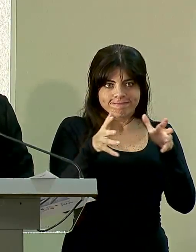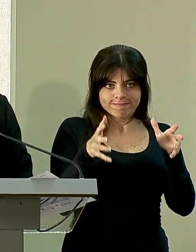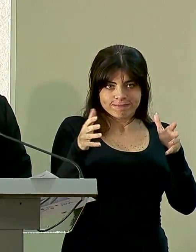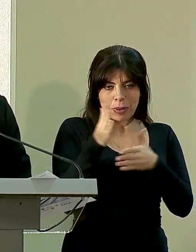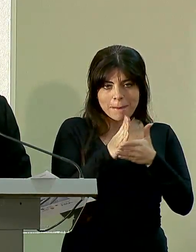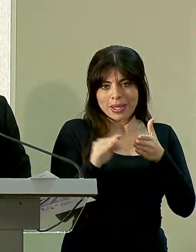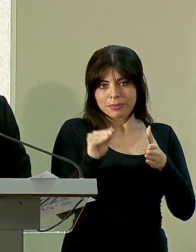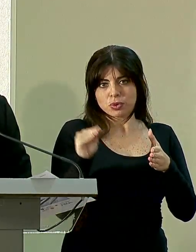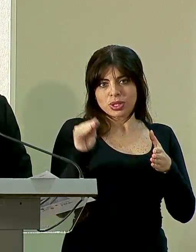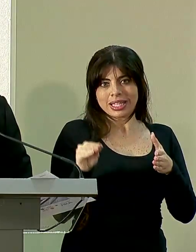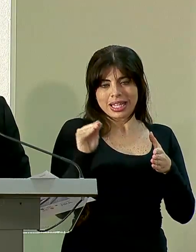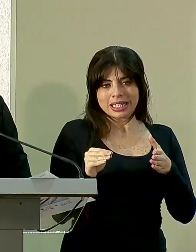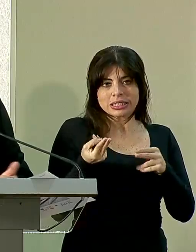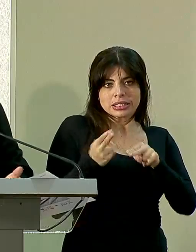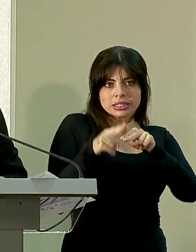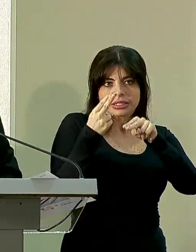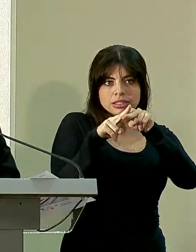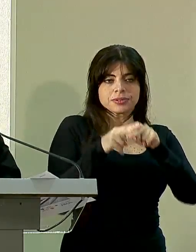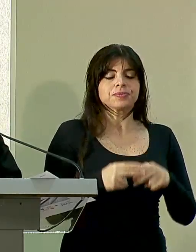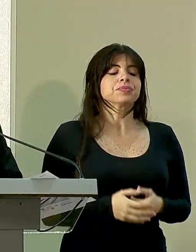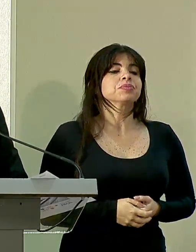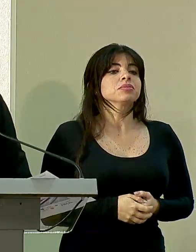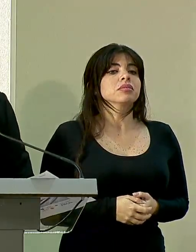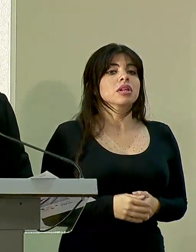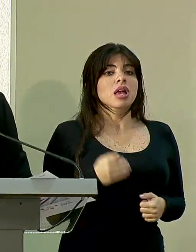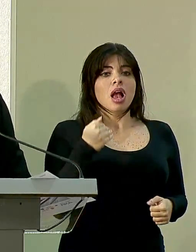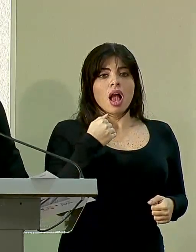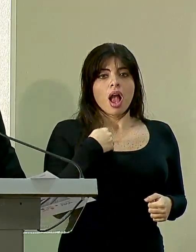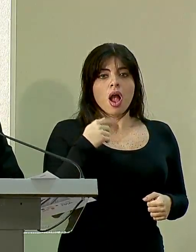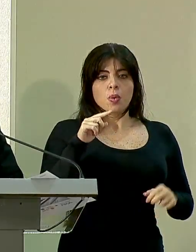rubro de intereses y amortización. Tenemos